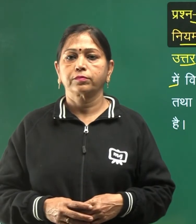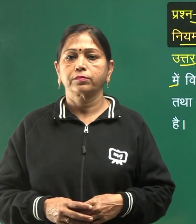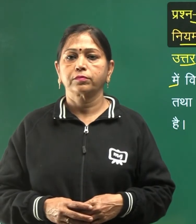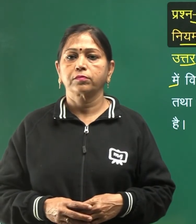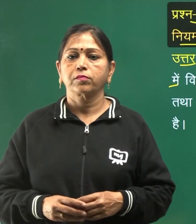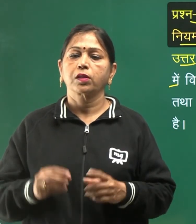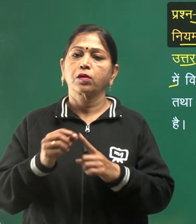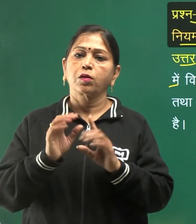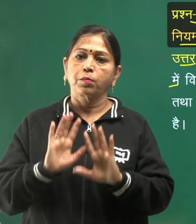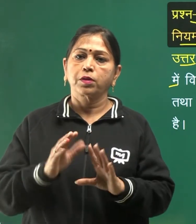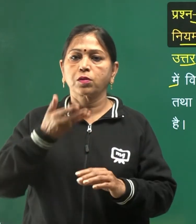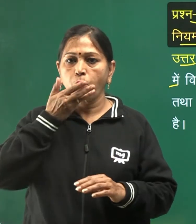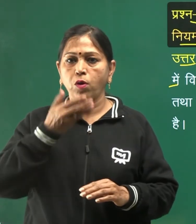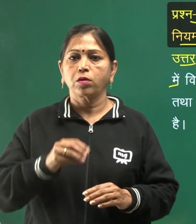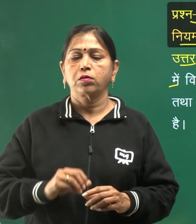विद्यमान जाल,